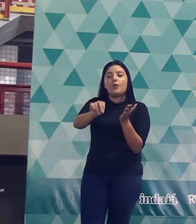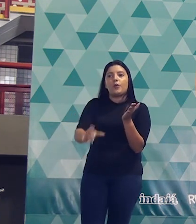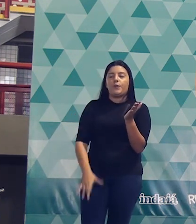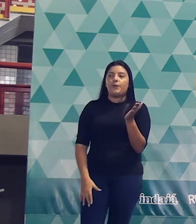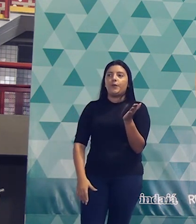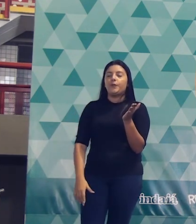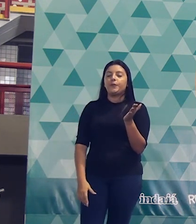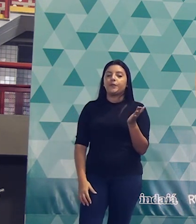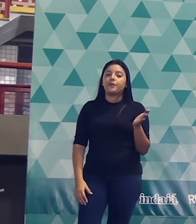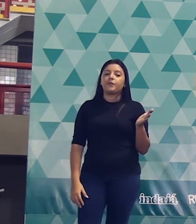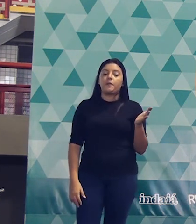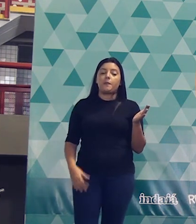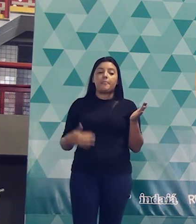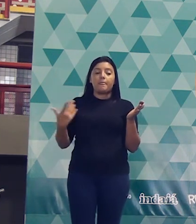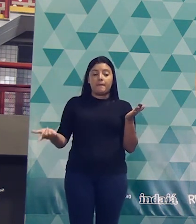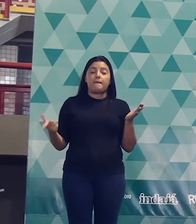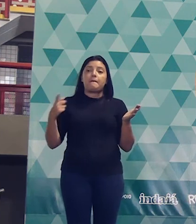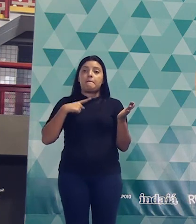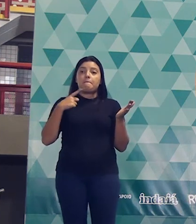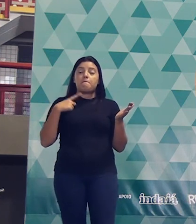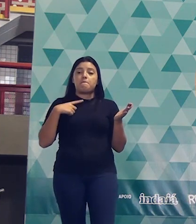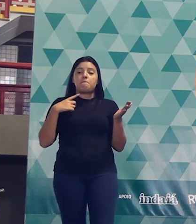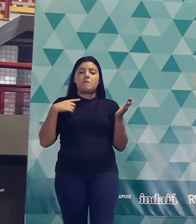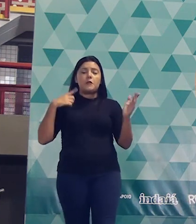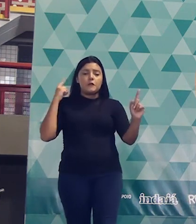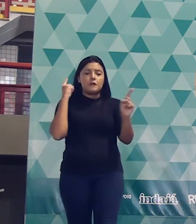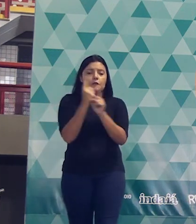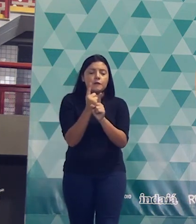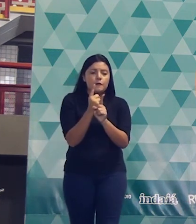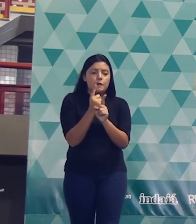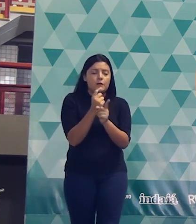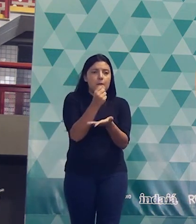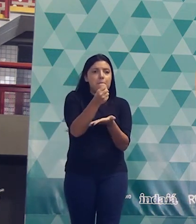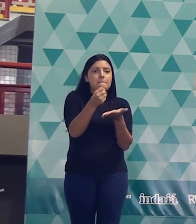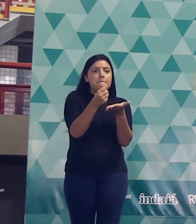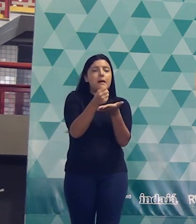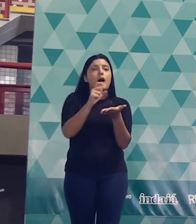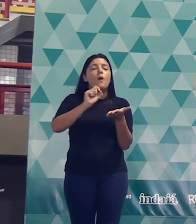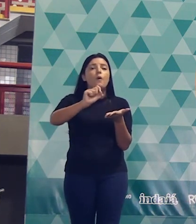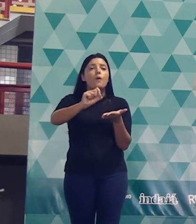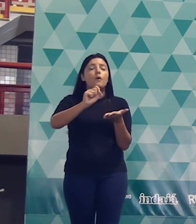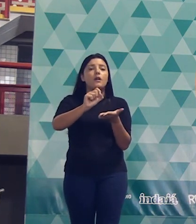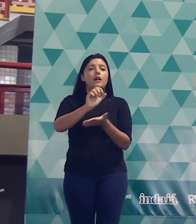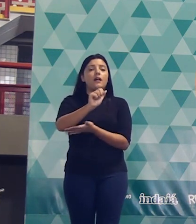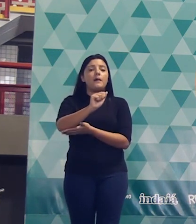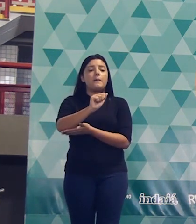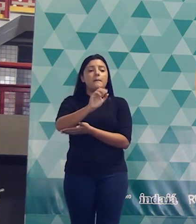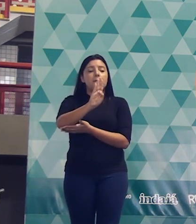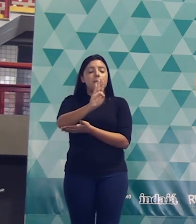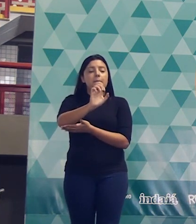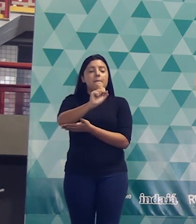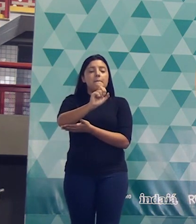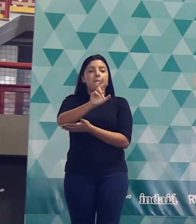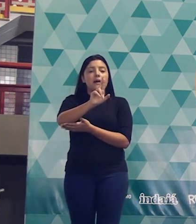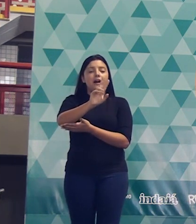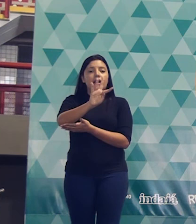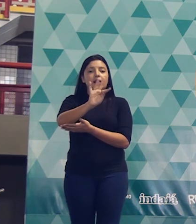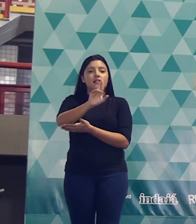versão, definição precisa encontrei, como quase sempre, em partridge,